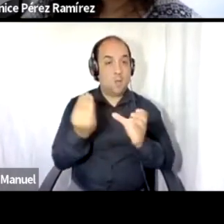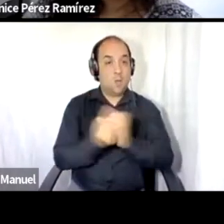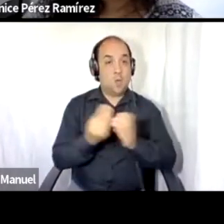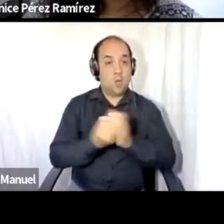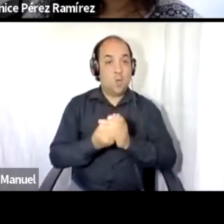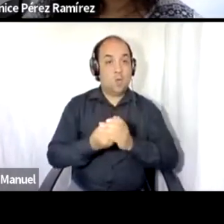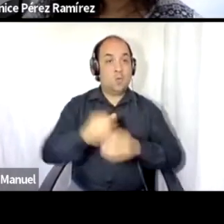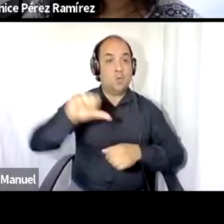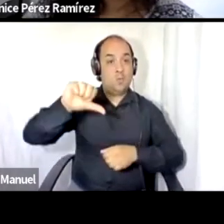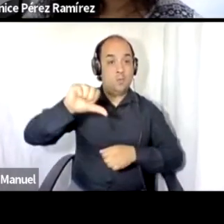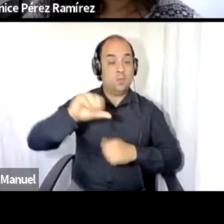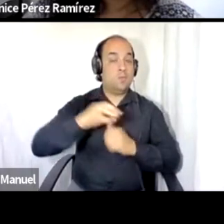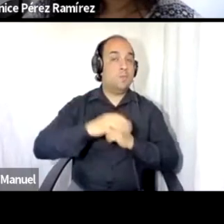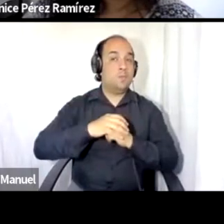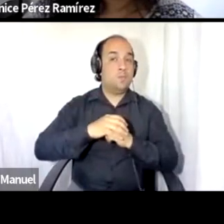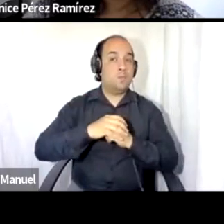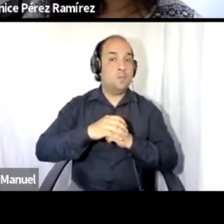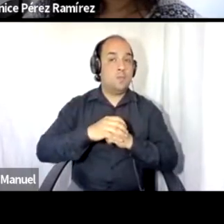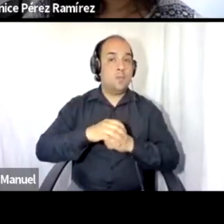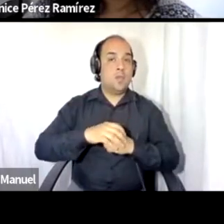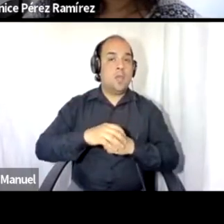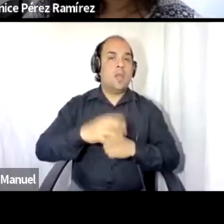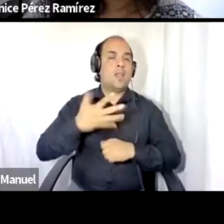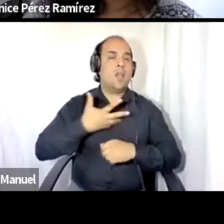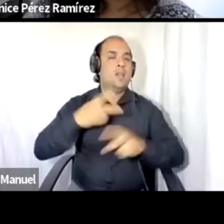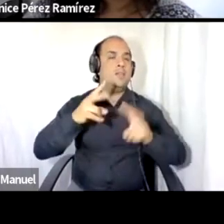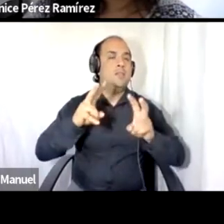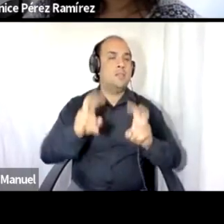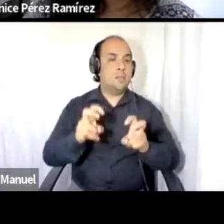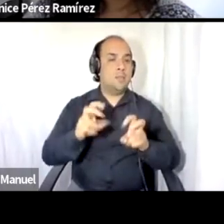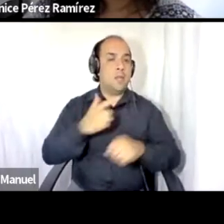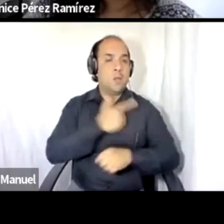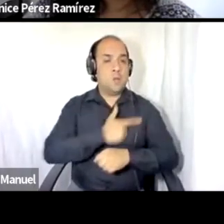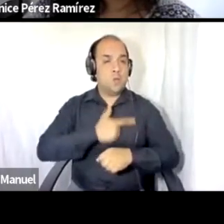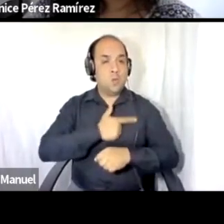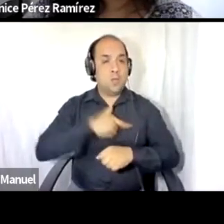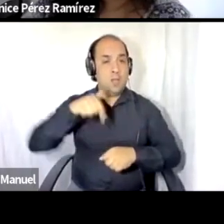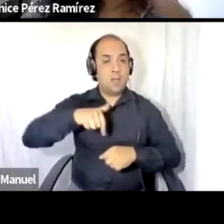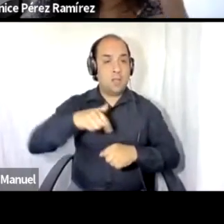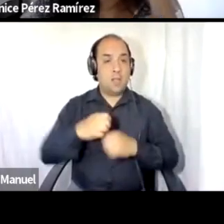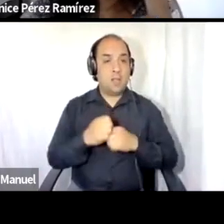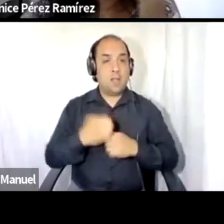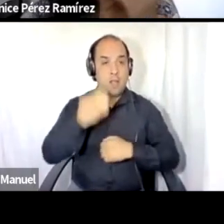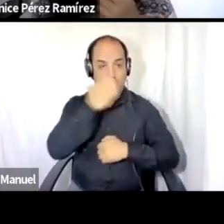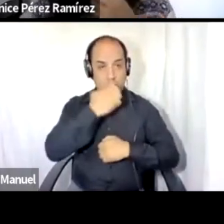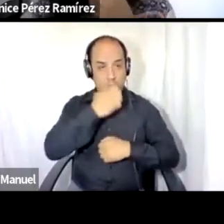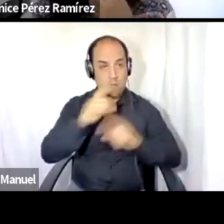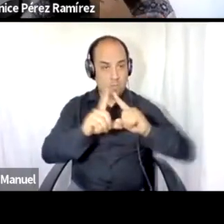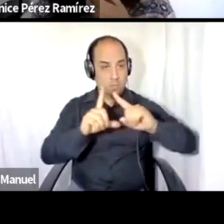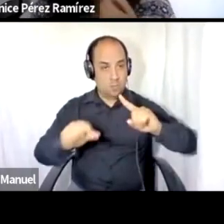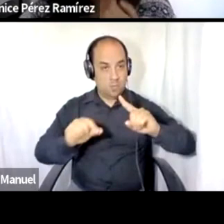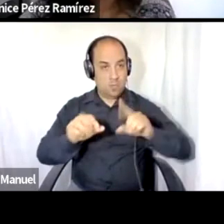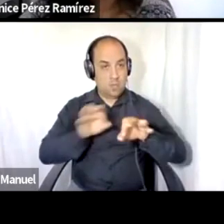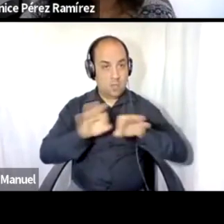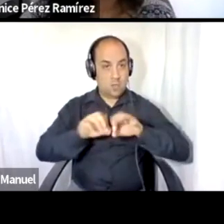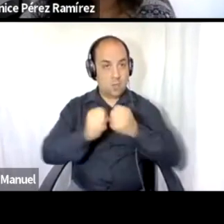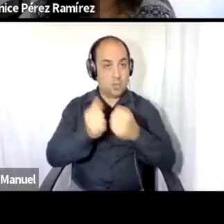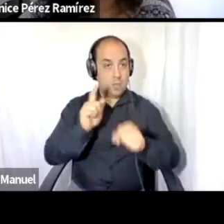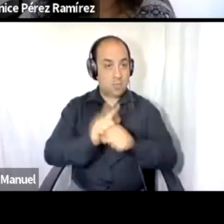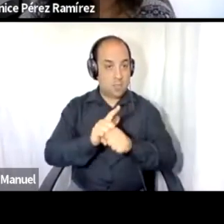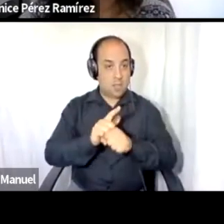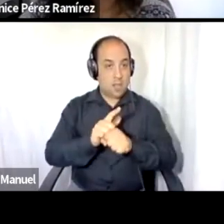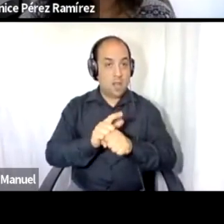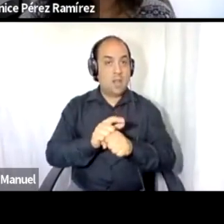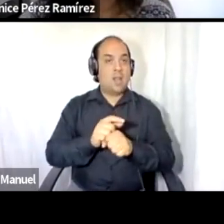el cual tendremos y estaremos gustosas en la Escuela Nacional de Trabajo Social, aunque de manera digital,